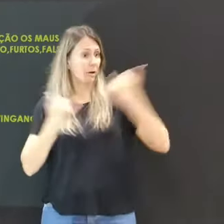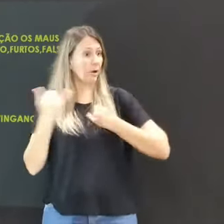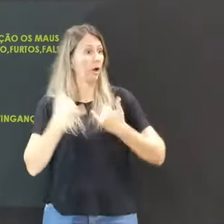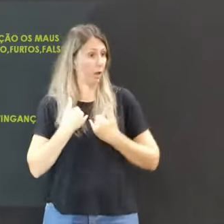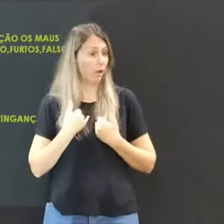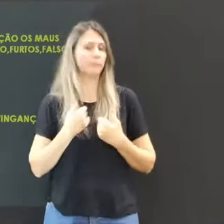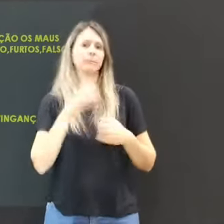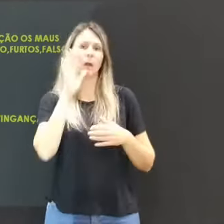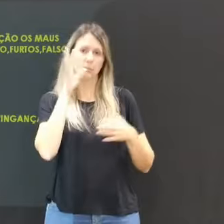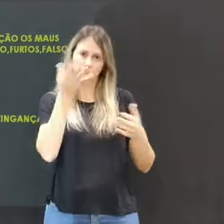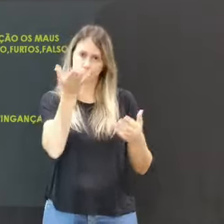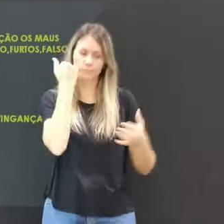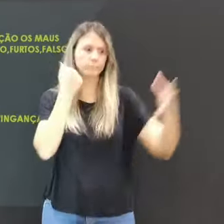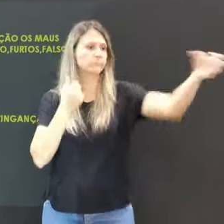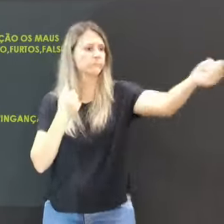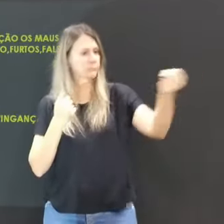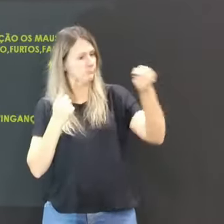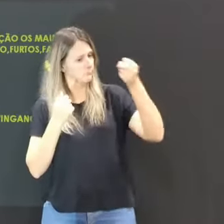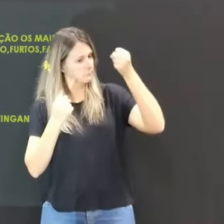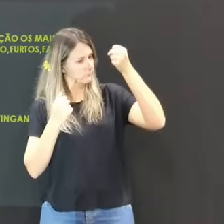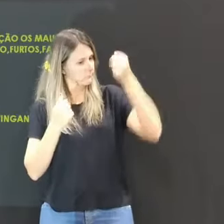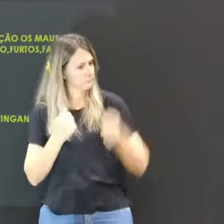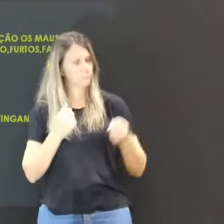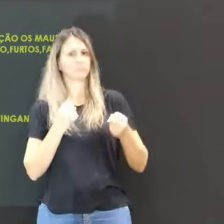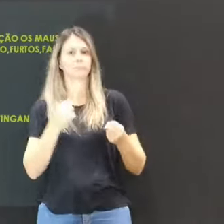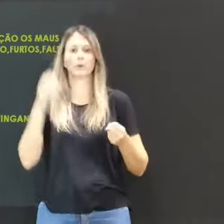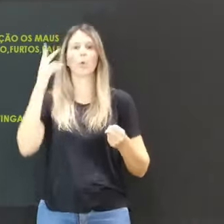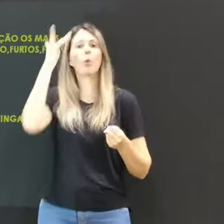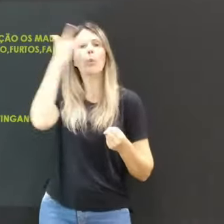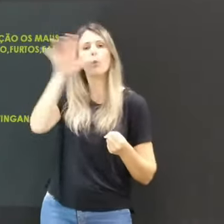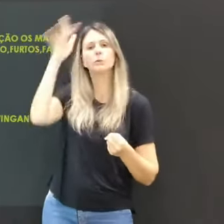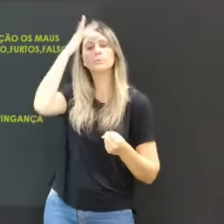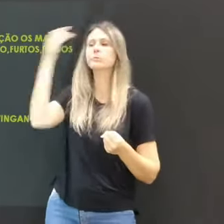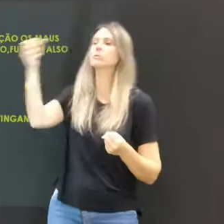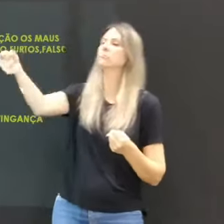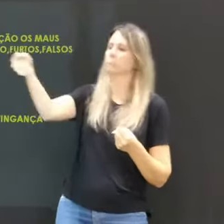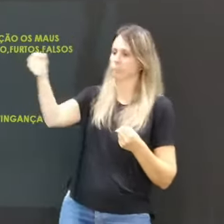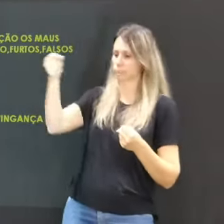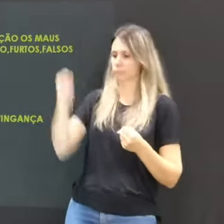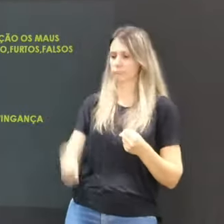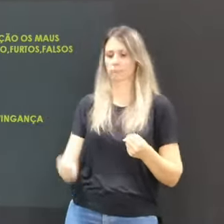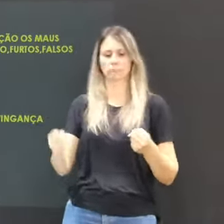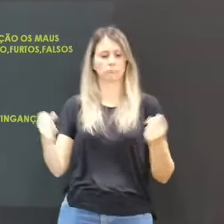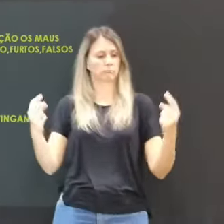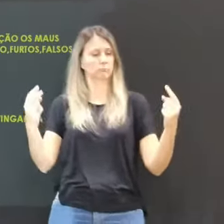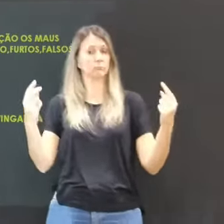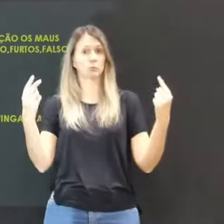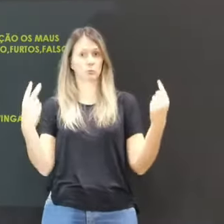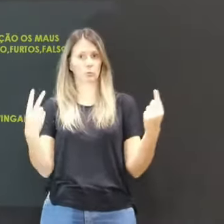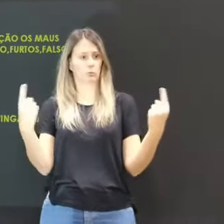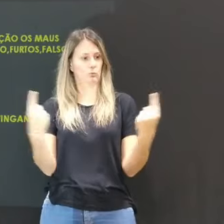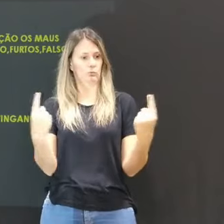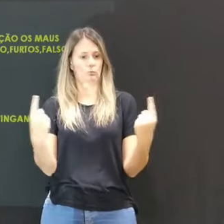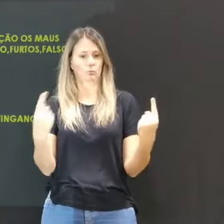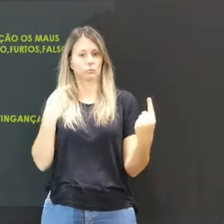As pessoas vêm falar para mim, sabe o que eu faço? Ó, vem cá. Eu pego, chamo a pessoa e chamo outra pessoa que ela falou. Coloco uma de frente para a outra. Agora vamos